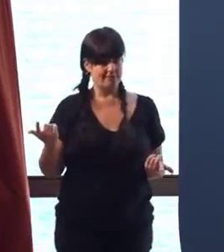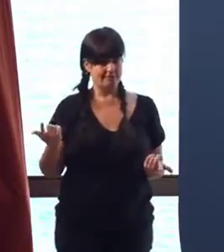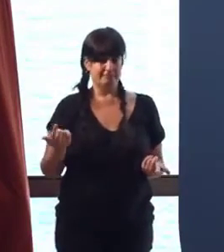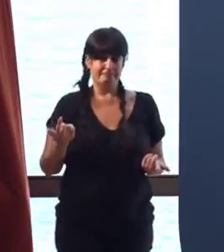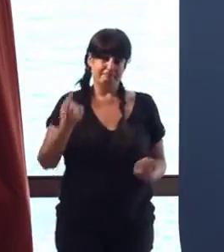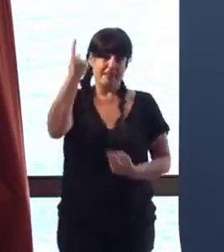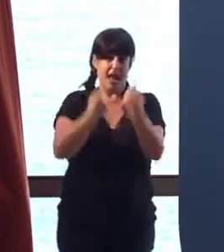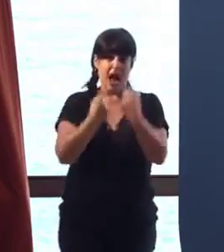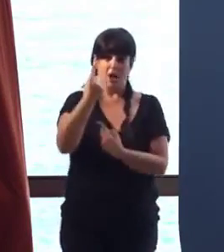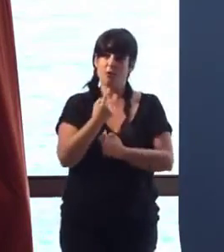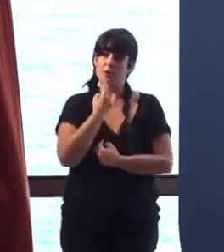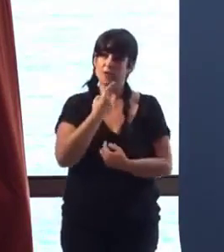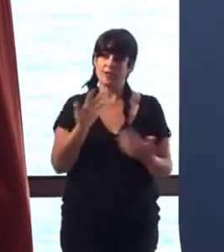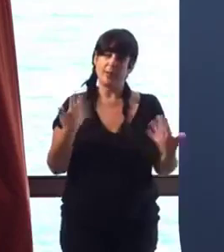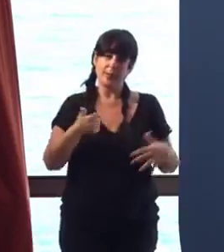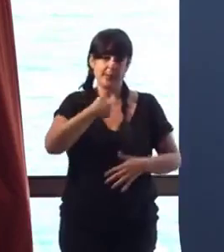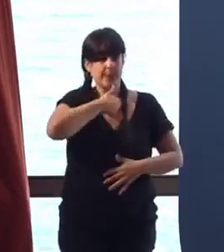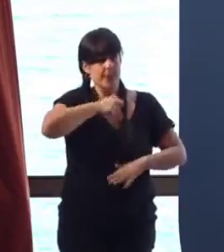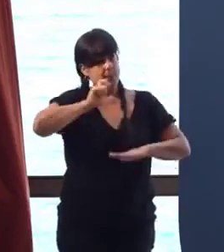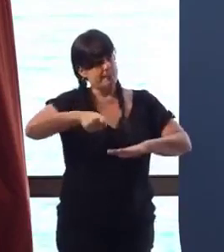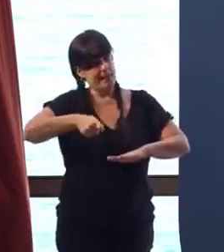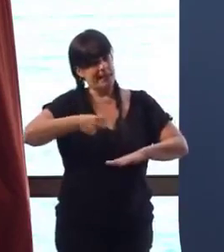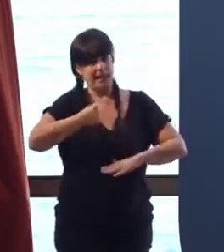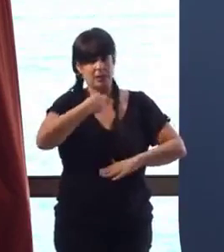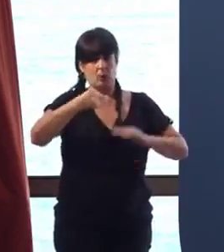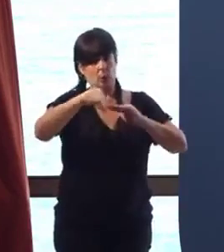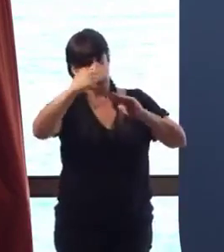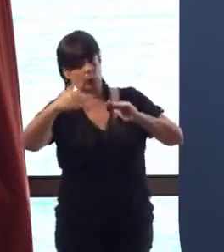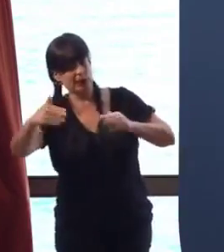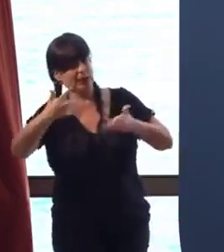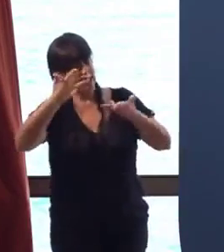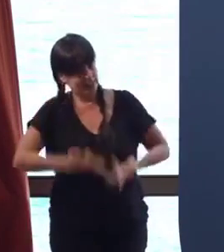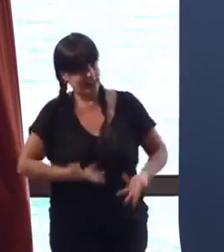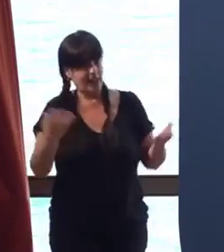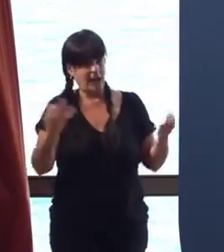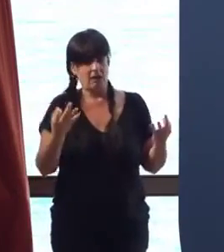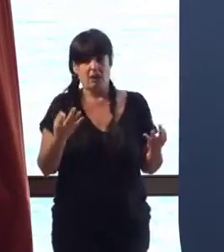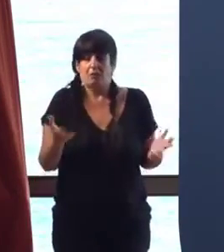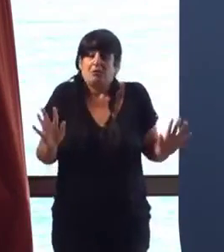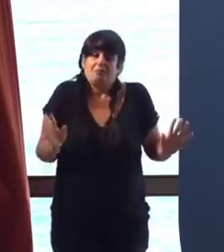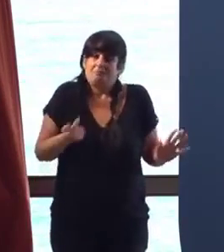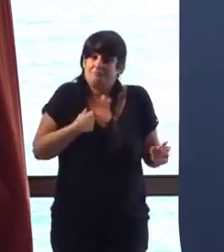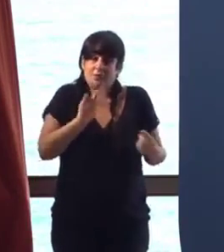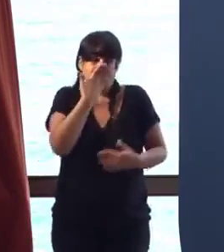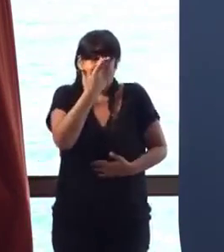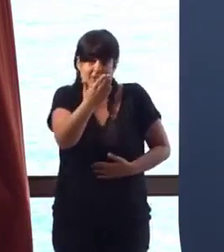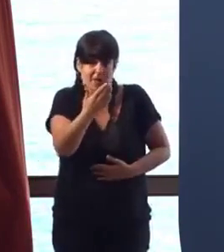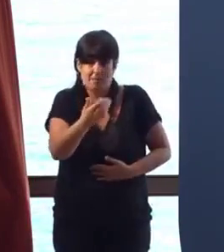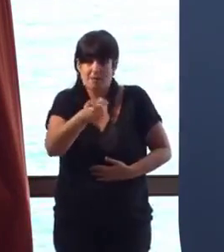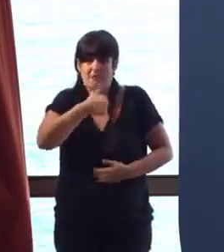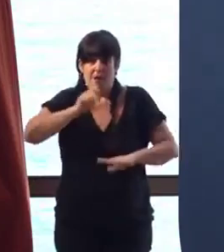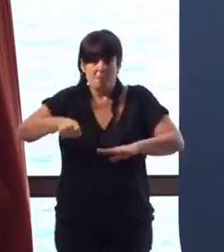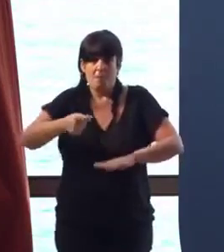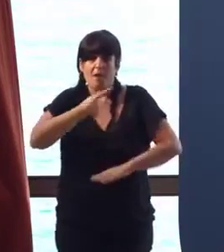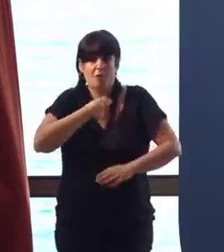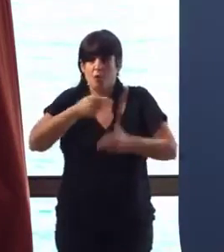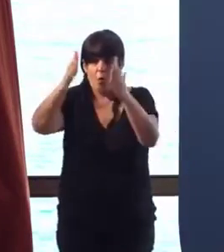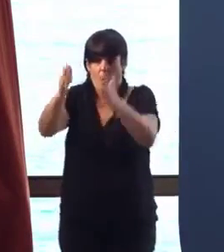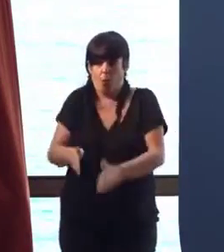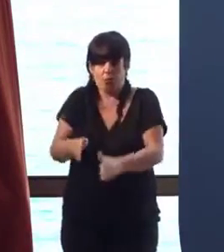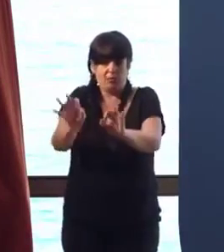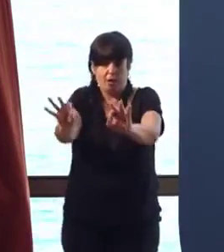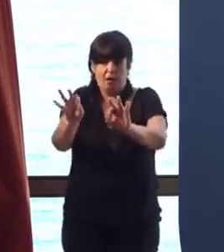dirán ¡Ay, es que Beiras tiene que relajar el tono! Pues ¿qué queréis que os diga? A mí me gusta Beiras como es, porque si no, no sería Beiras.